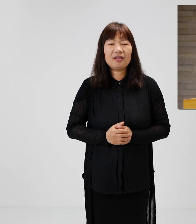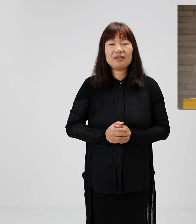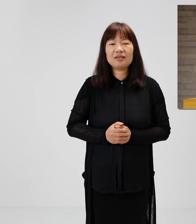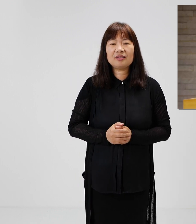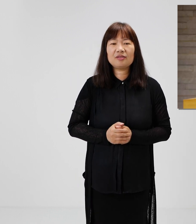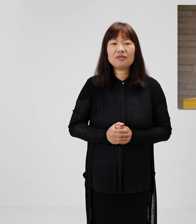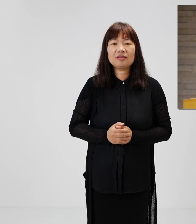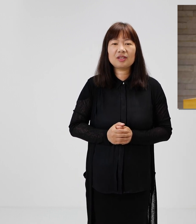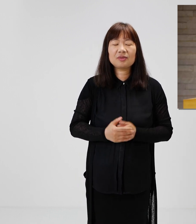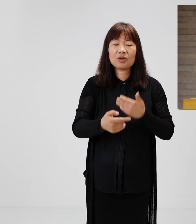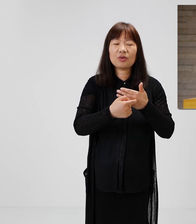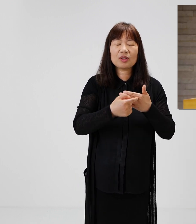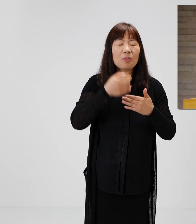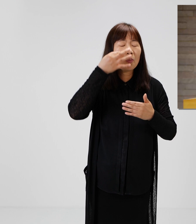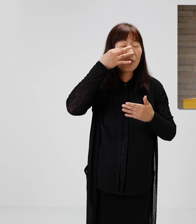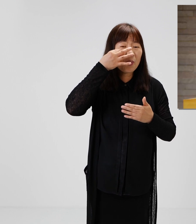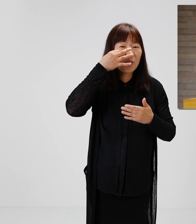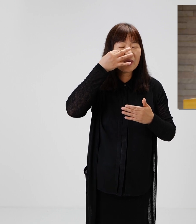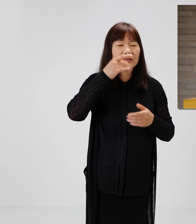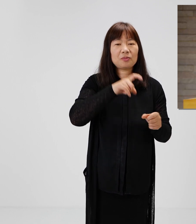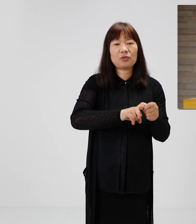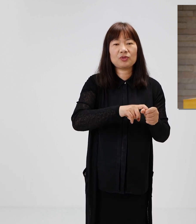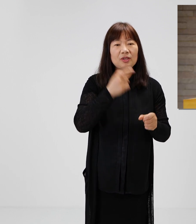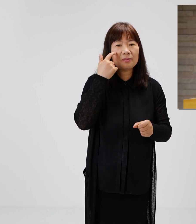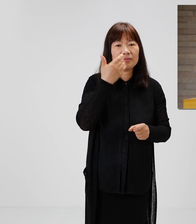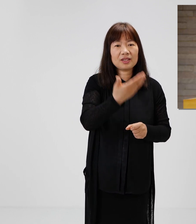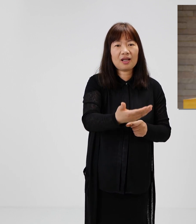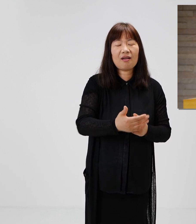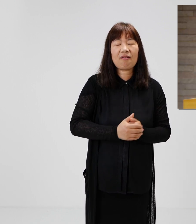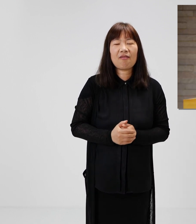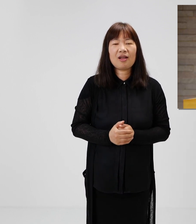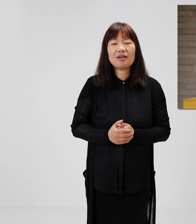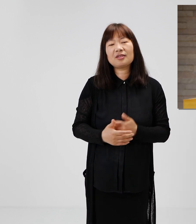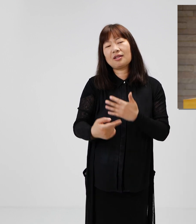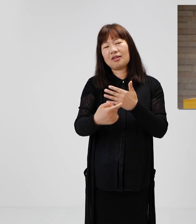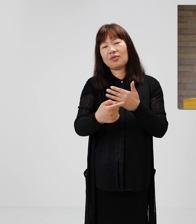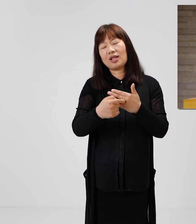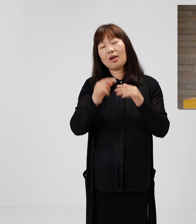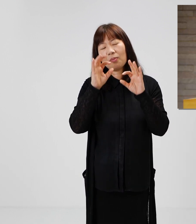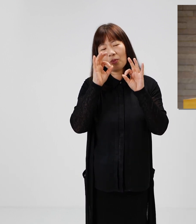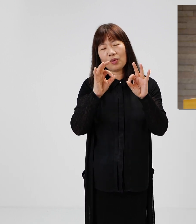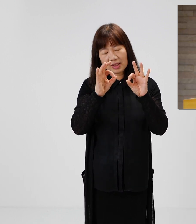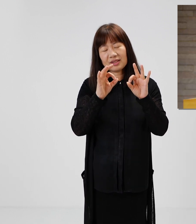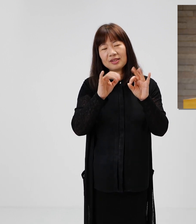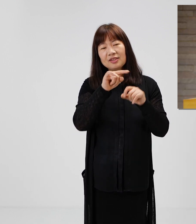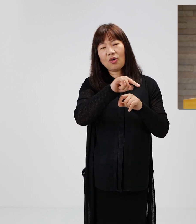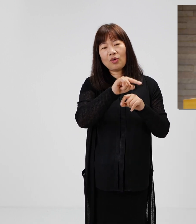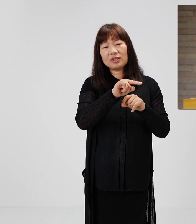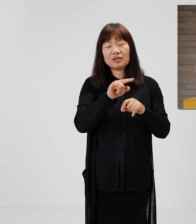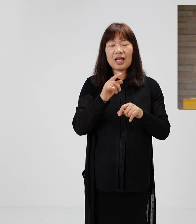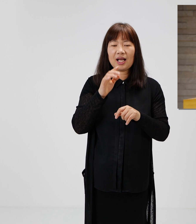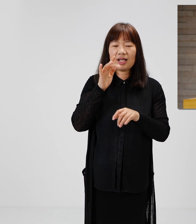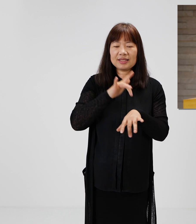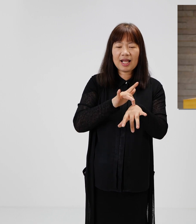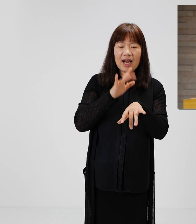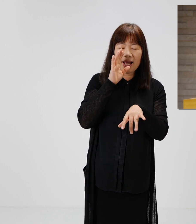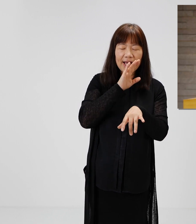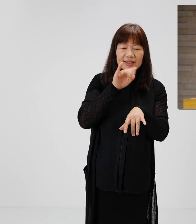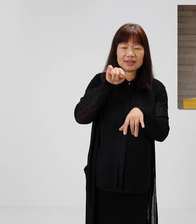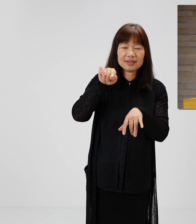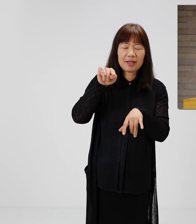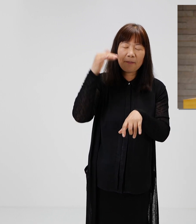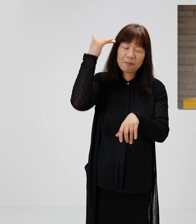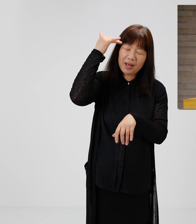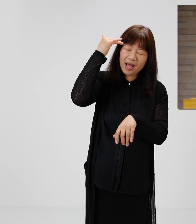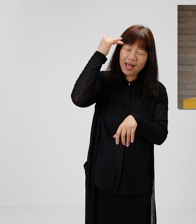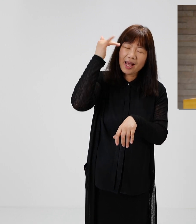말하자면 명분입니까? 그 명분을 건드리는 거예요. 이게 감정선이죠. 이것도 결국은 감정선을